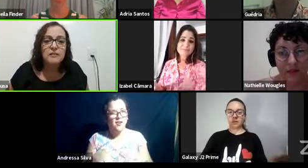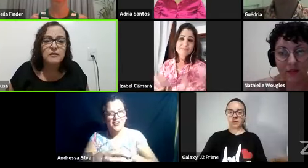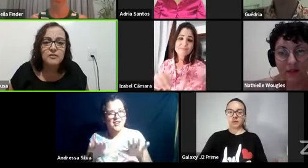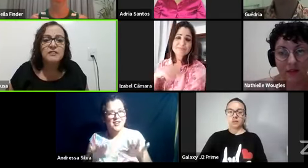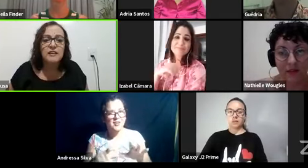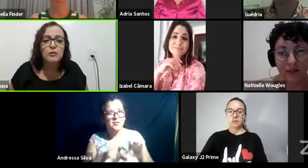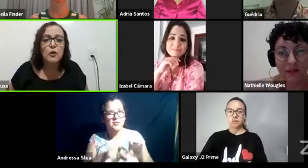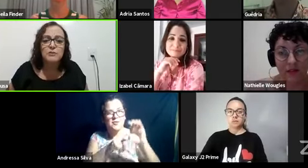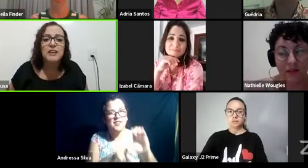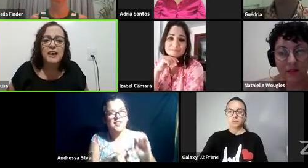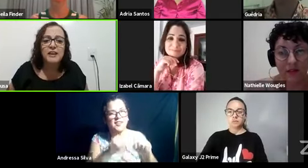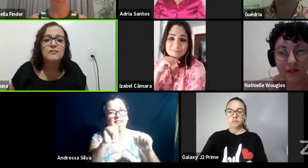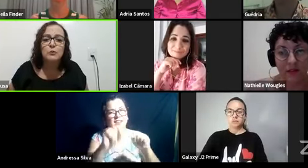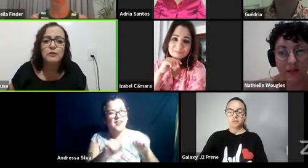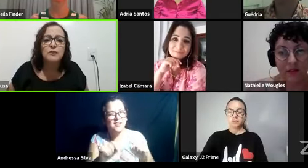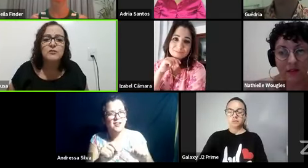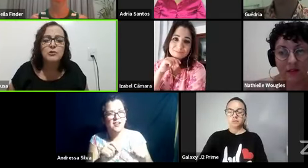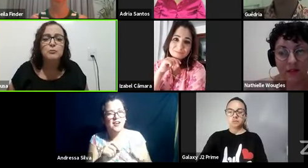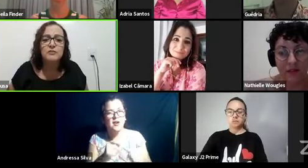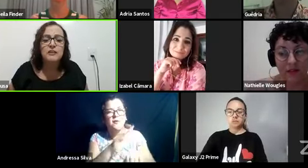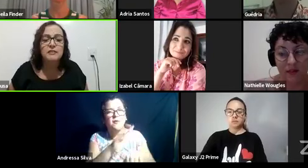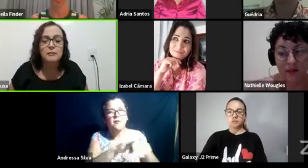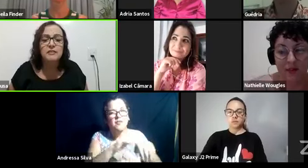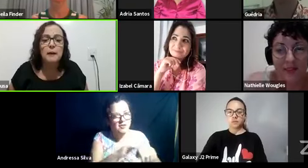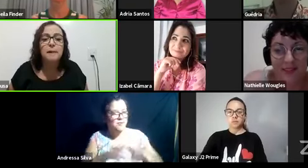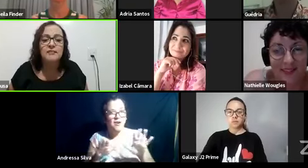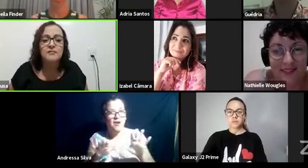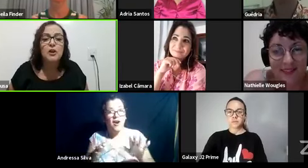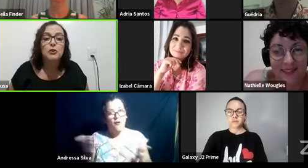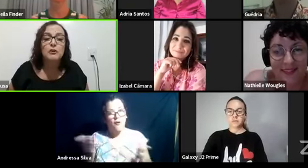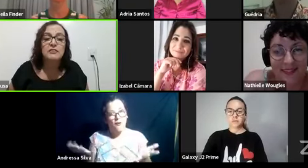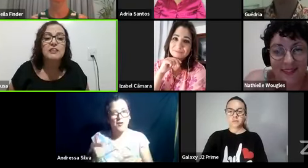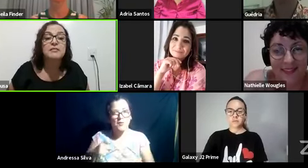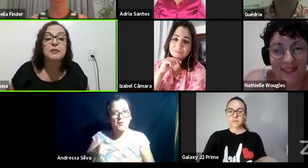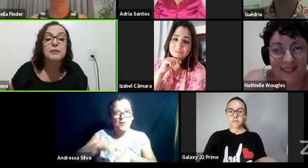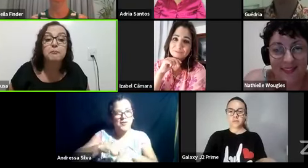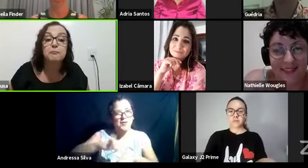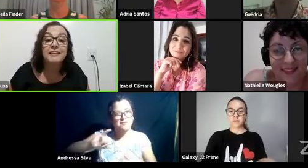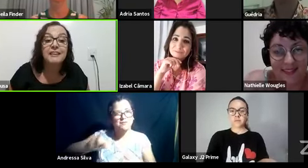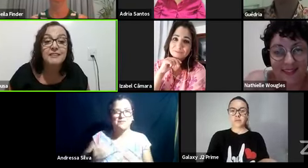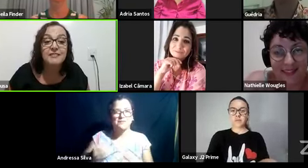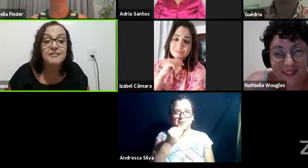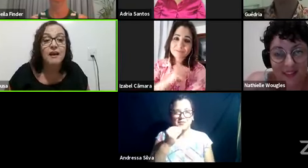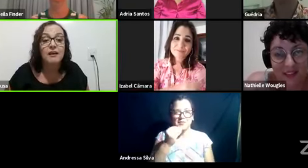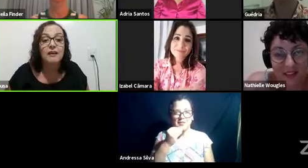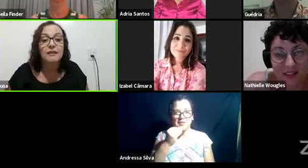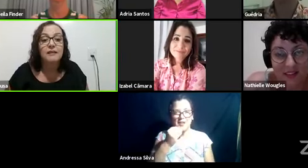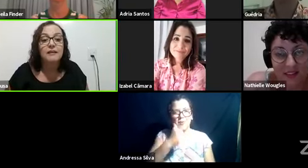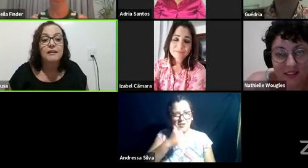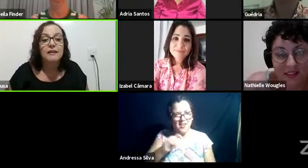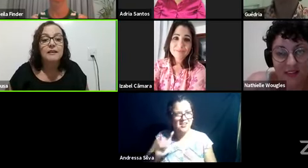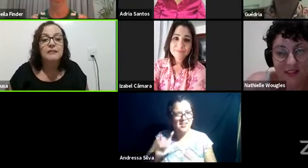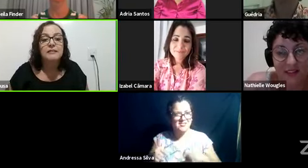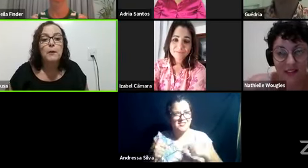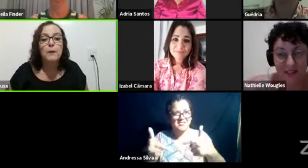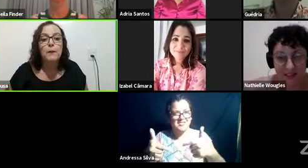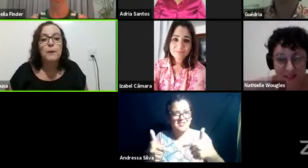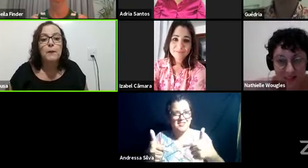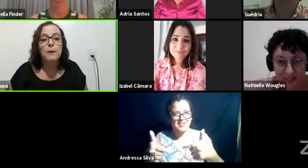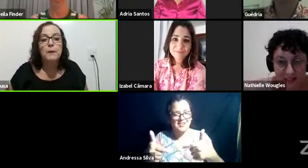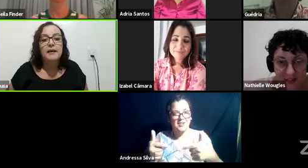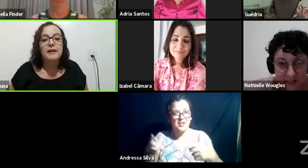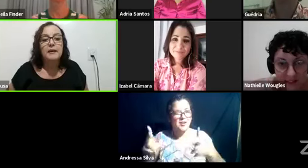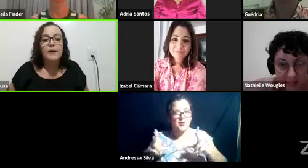É possível, sim. Nós, mulheres surdas, somos possíveis, somos capazes. Nós queremos é ter uma dependência.